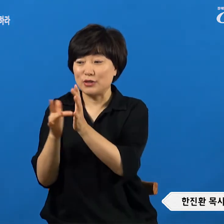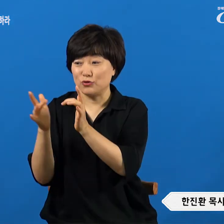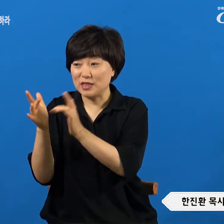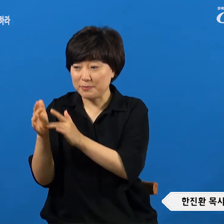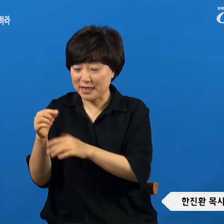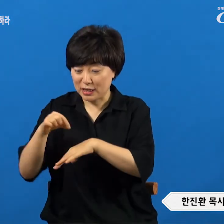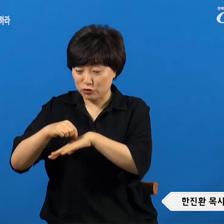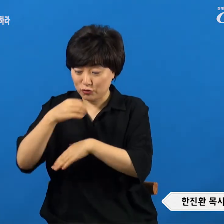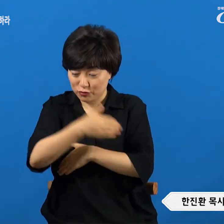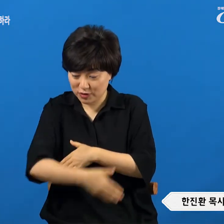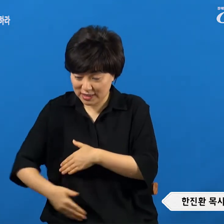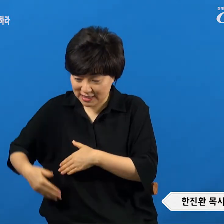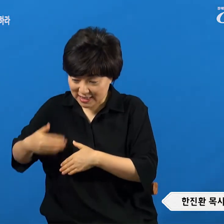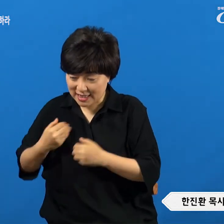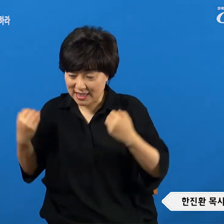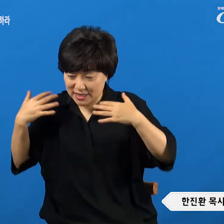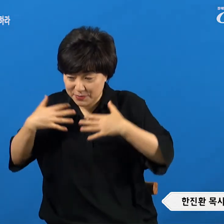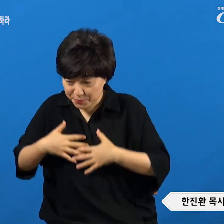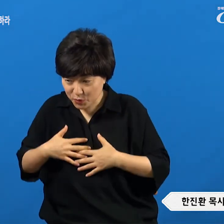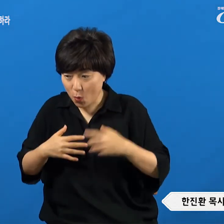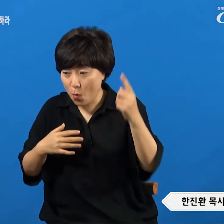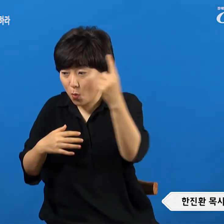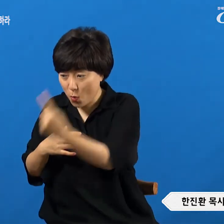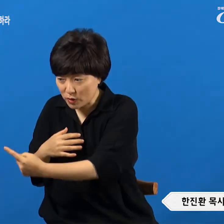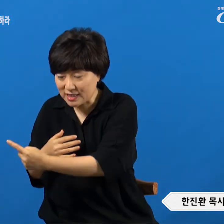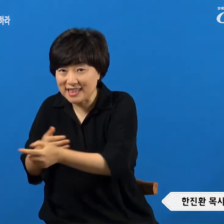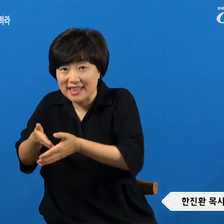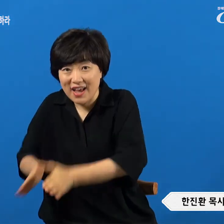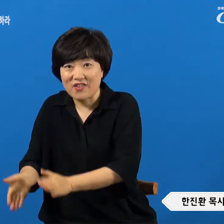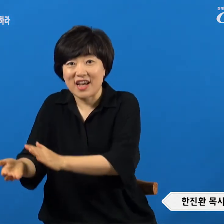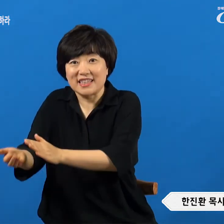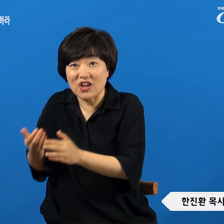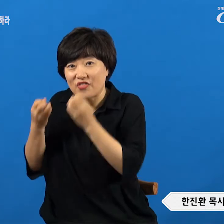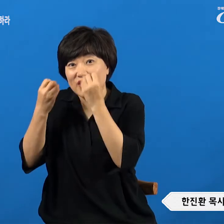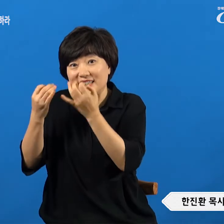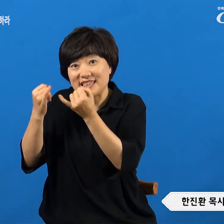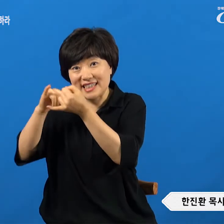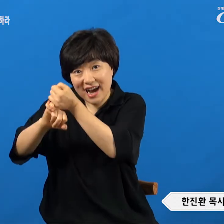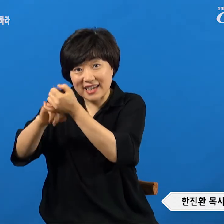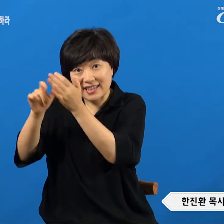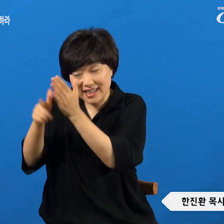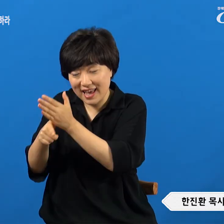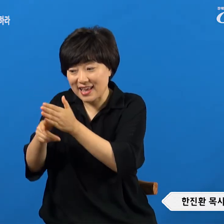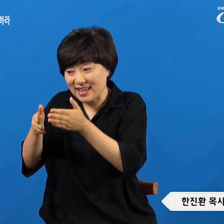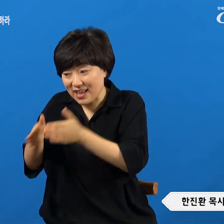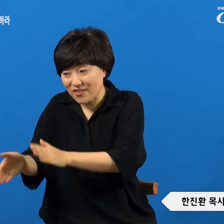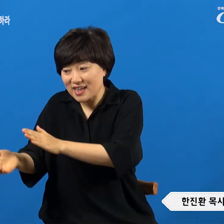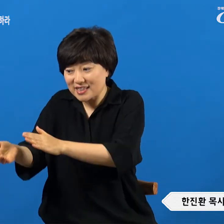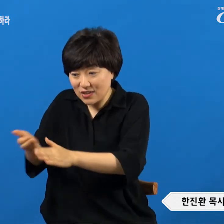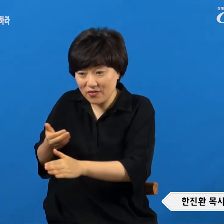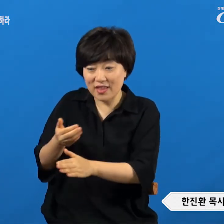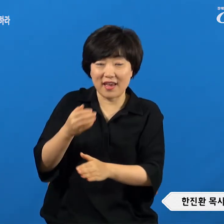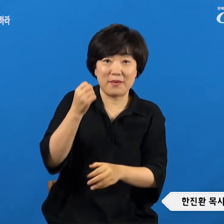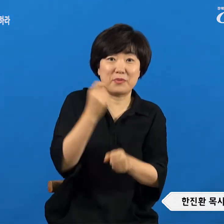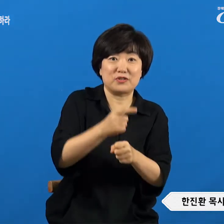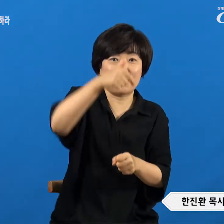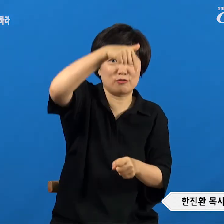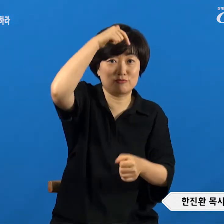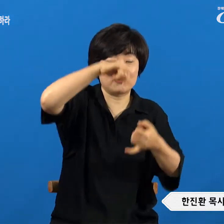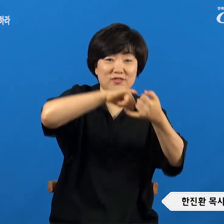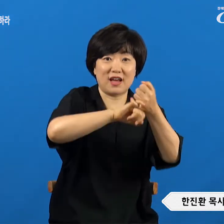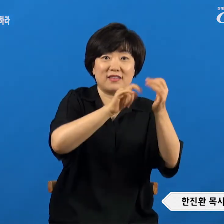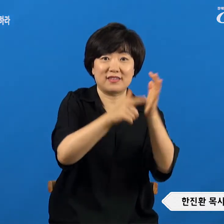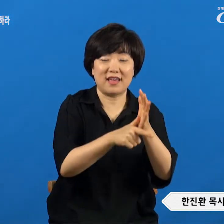오시기 이전에 구약시대에 벌써 이 세상을 찾아오시고 활동을 하신 것이 여러 번 나오는데 오늘 이 사건도 그